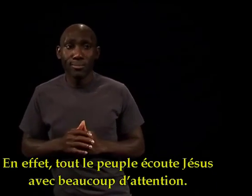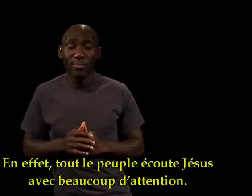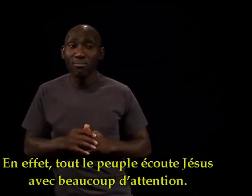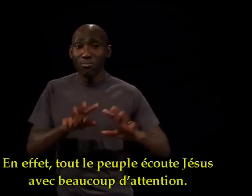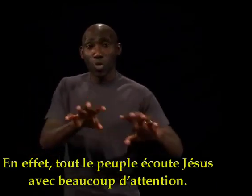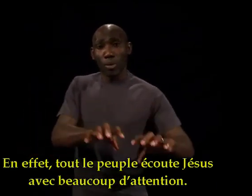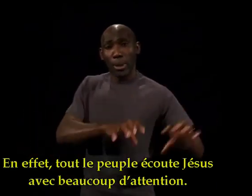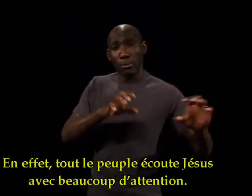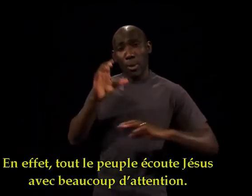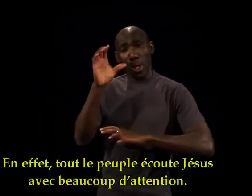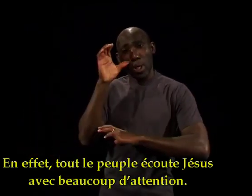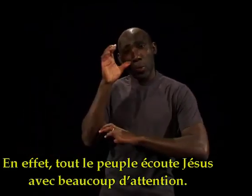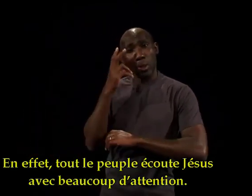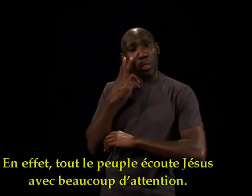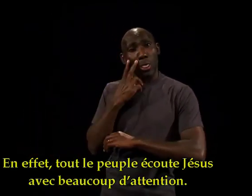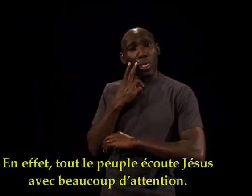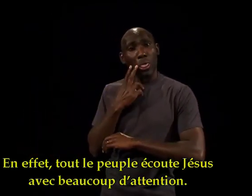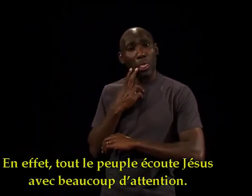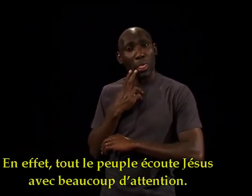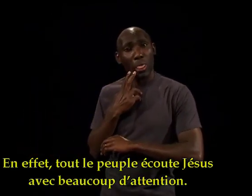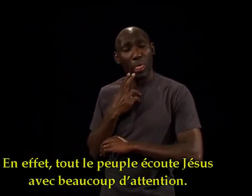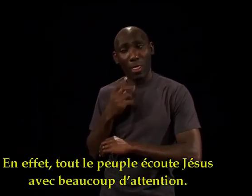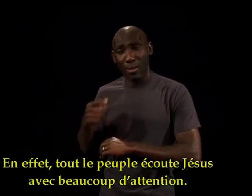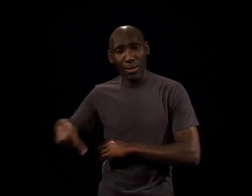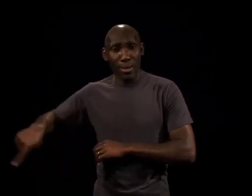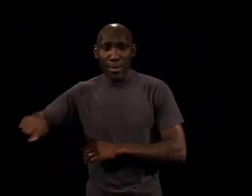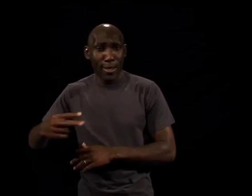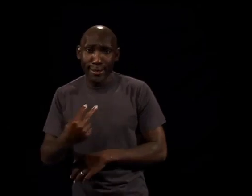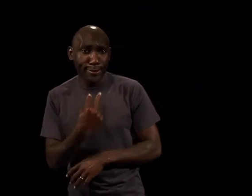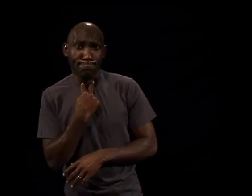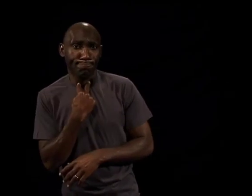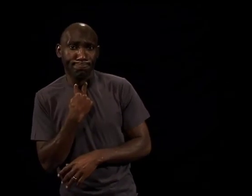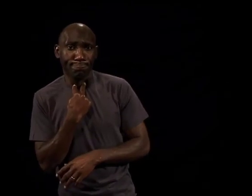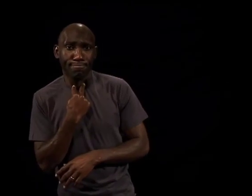En effet, tout le peuple écoute Jésus avec beaucoup d'attention.